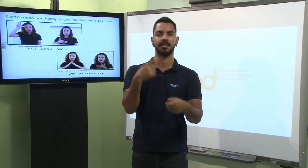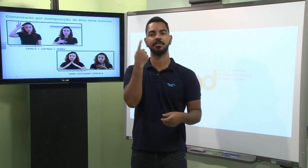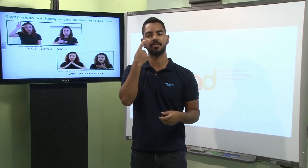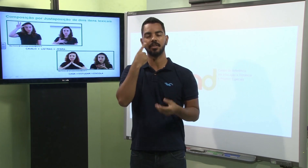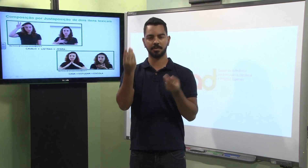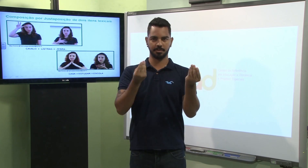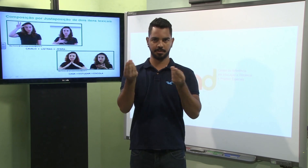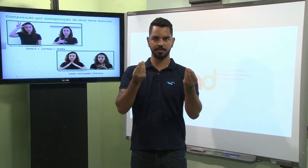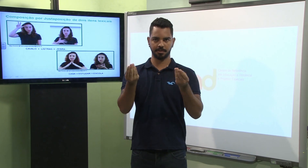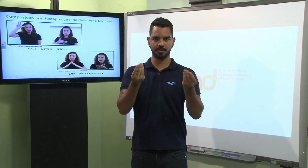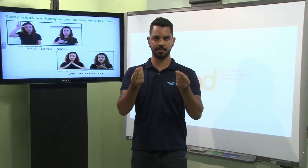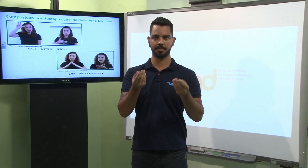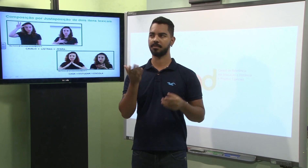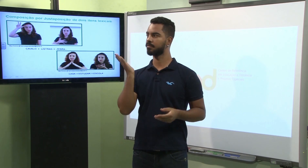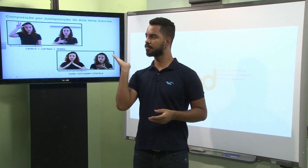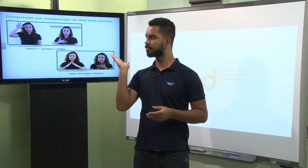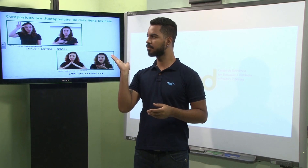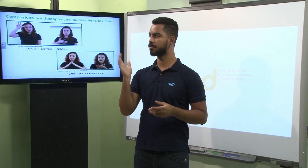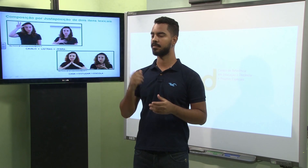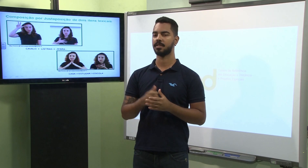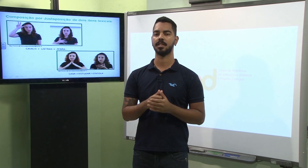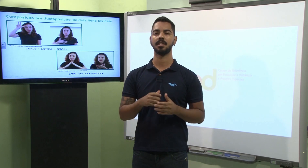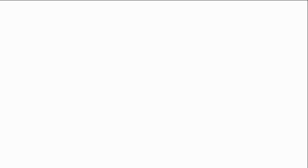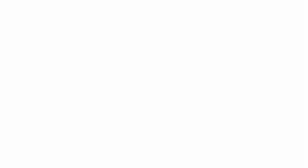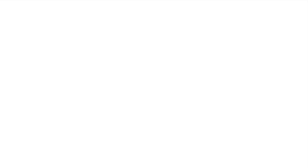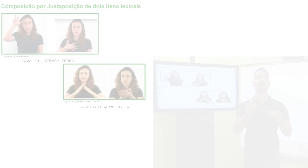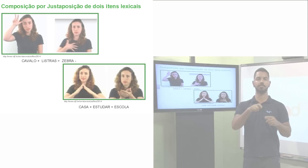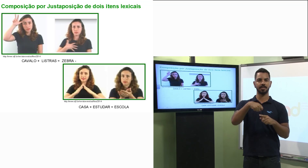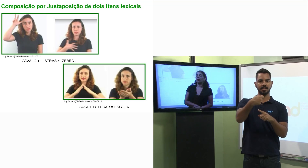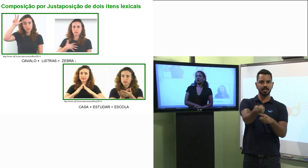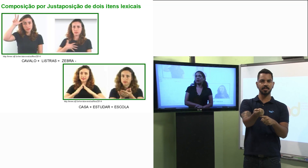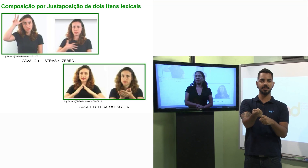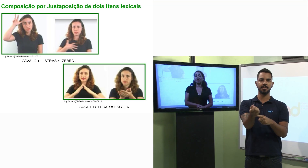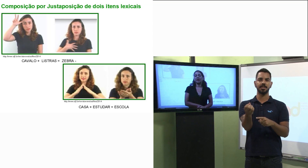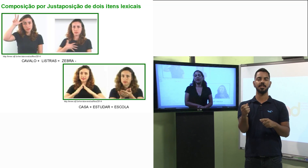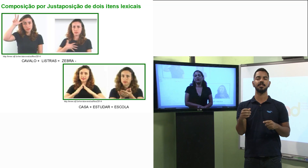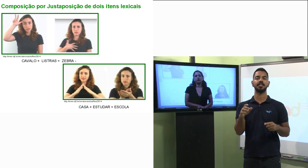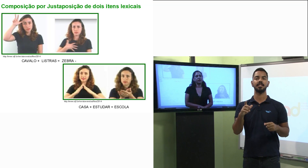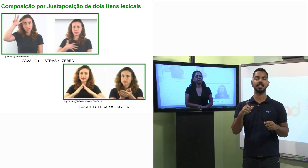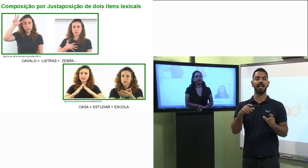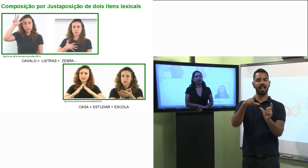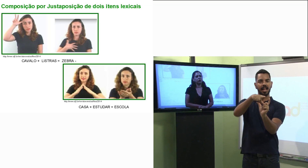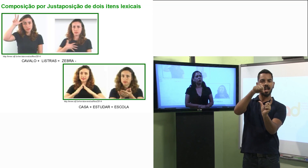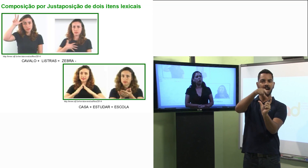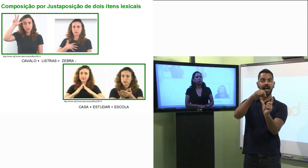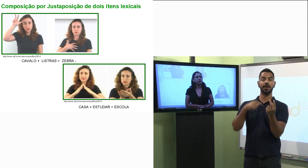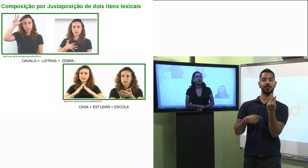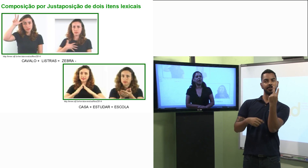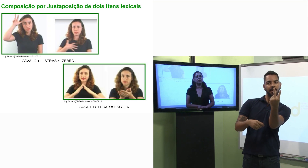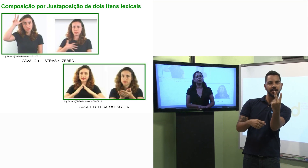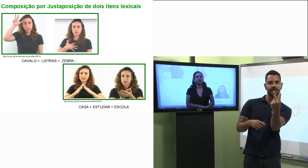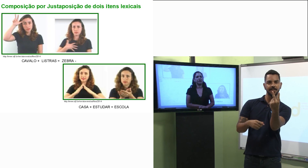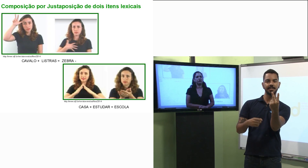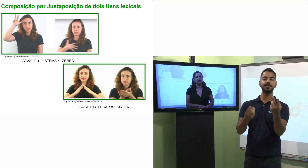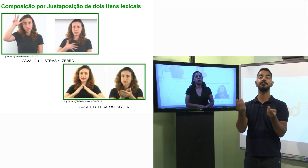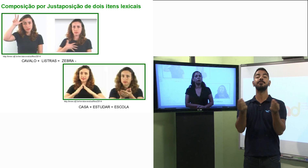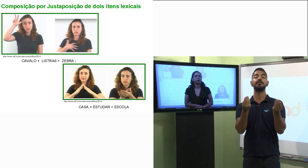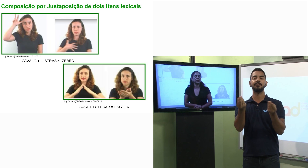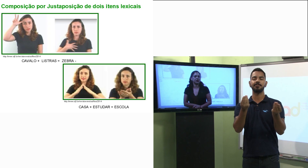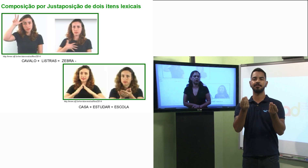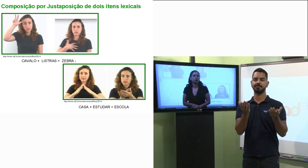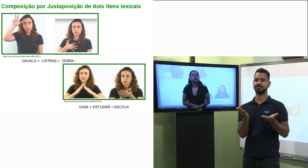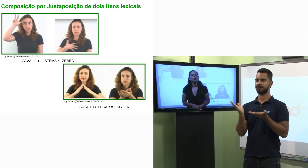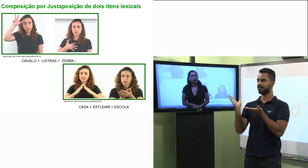de composição por justaposição de 2 itens lexicais. Nós vamos dar início verificando como se dá os processos